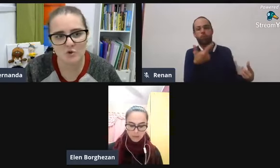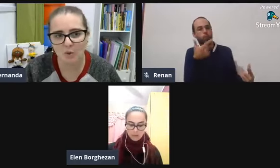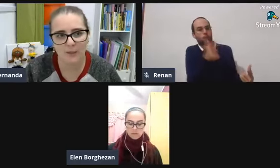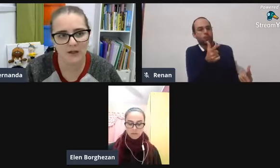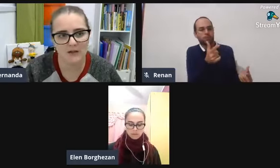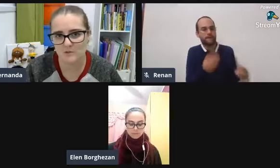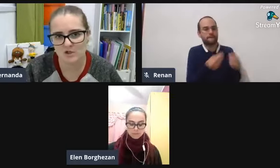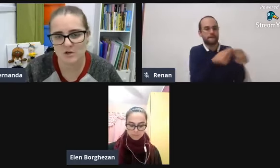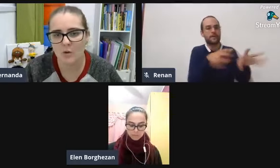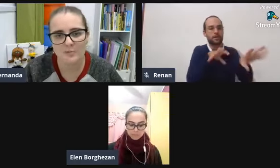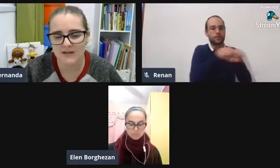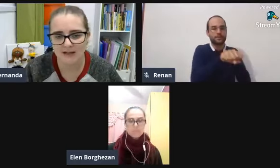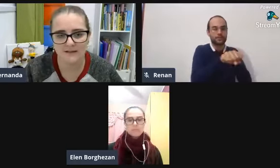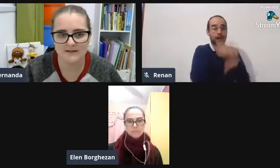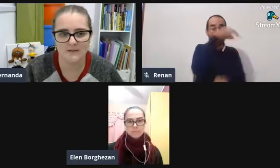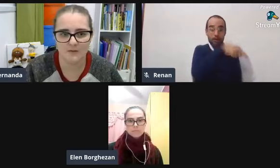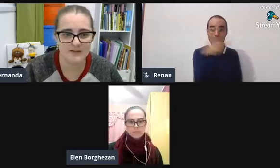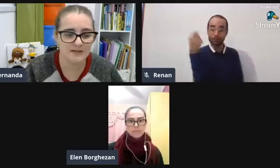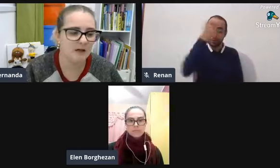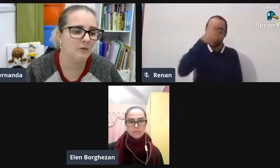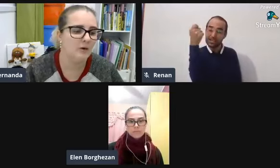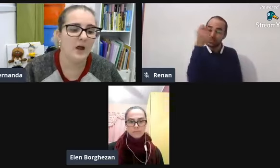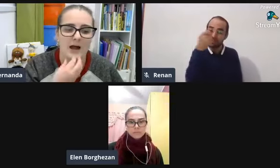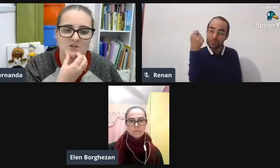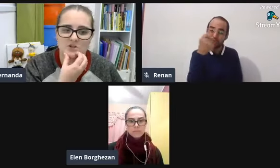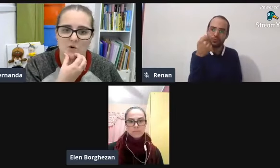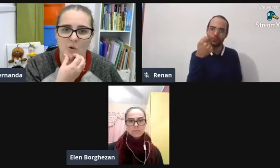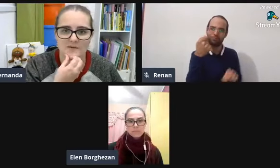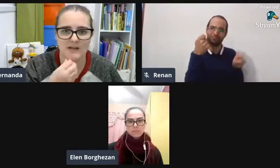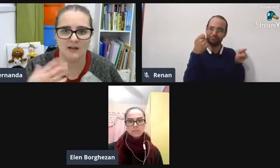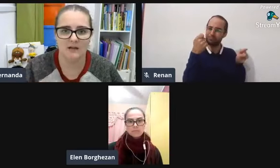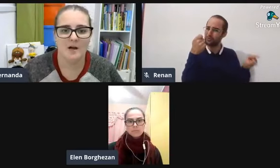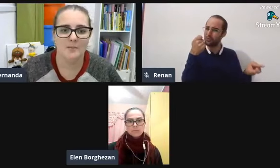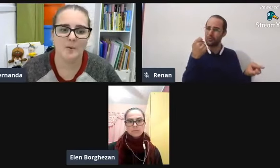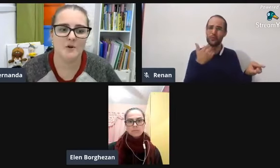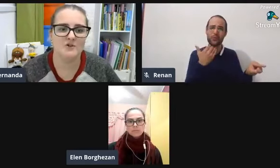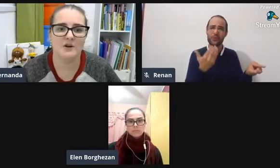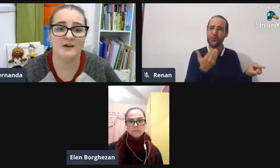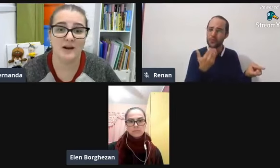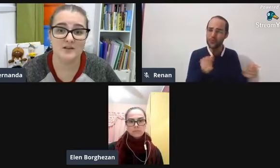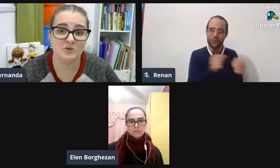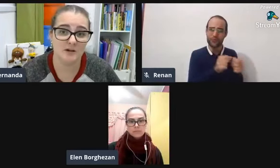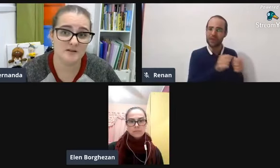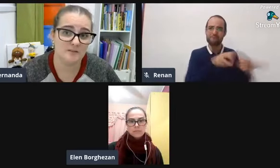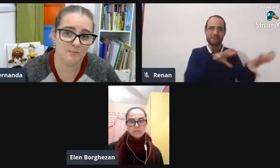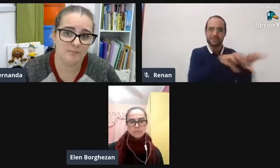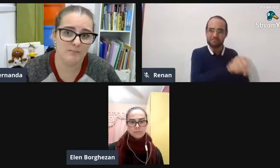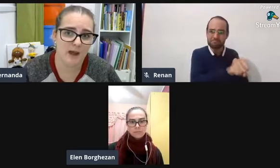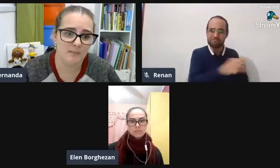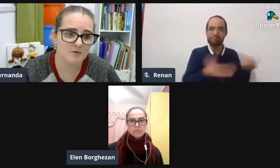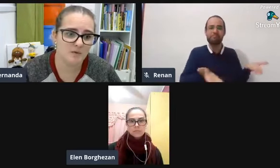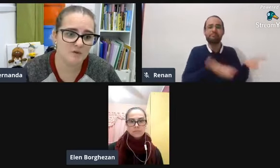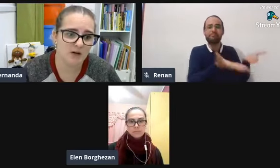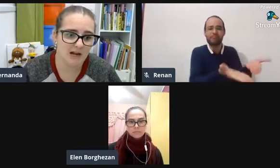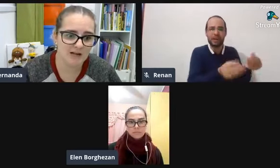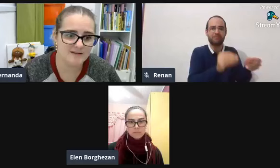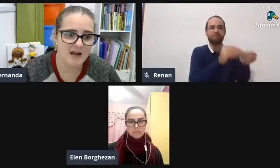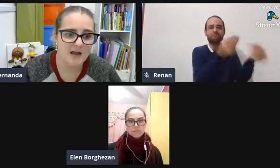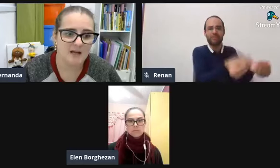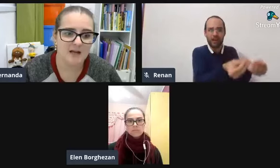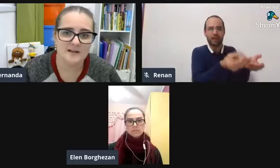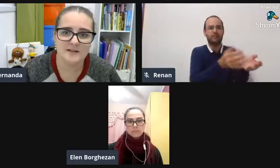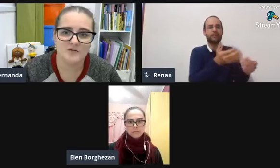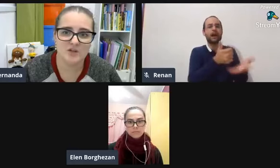Grande do Sul mesmo, a gente não consegue trazer formação, a gente não consegue proporcionar várias coisas, né, para os